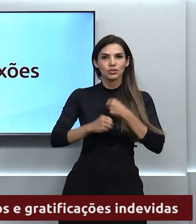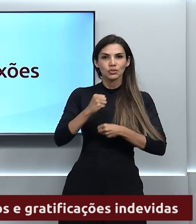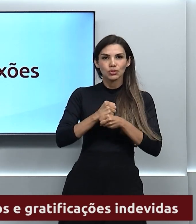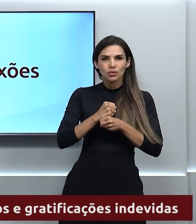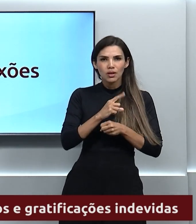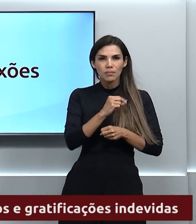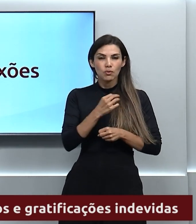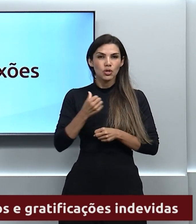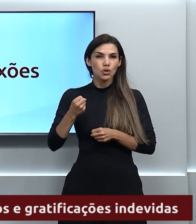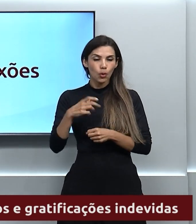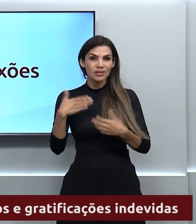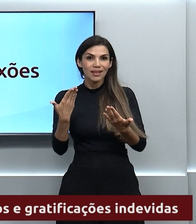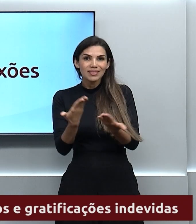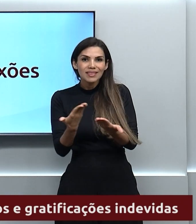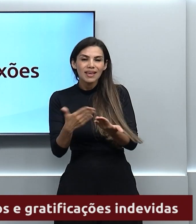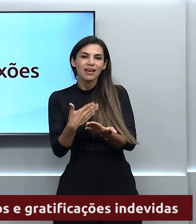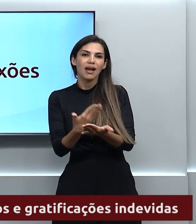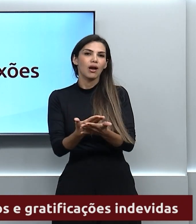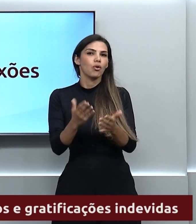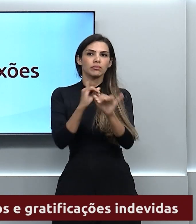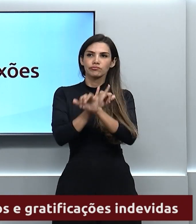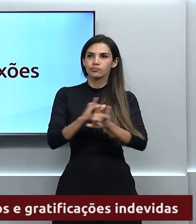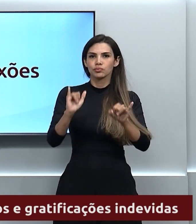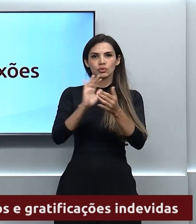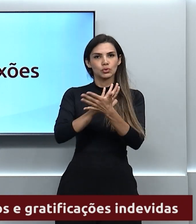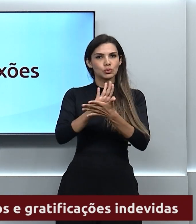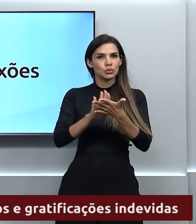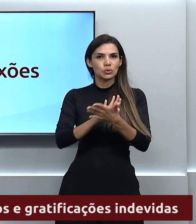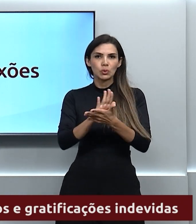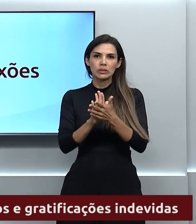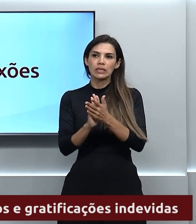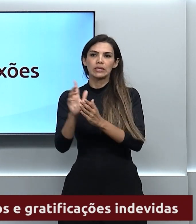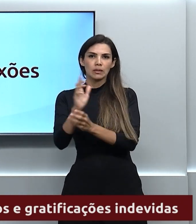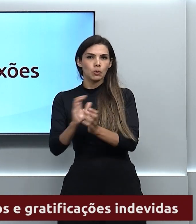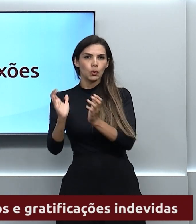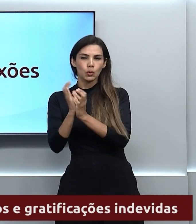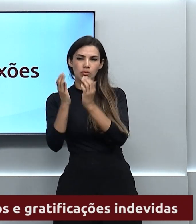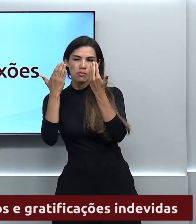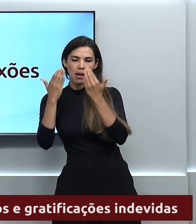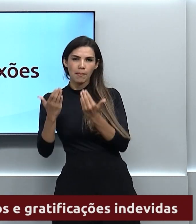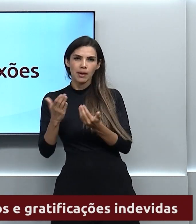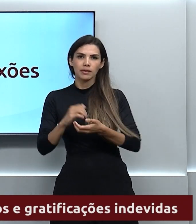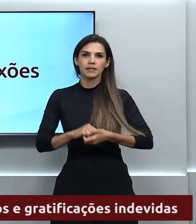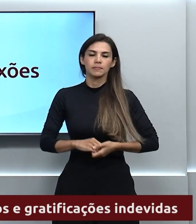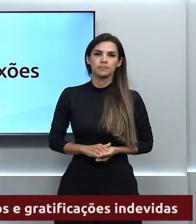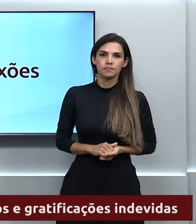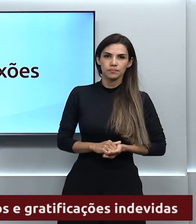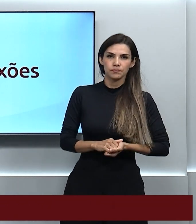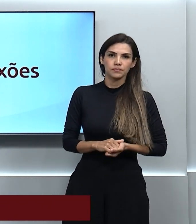seleção pública para uma análise feita pelo órgão.